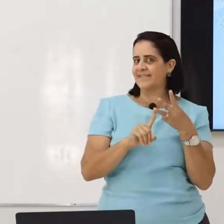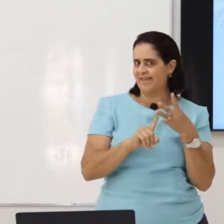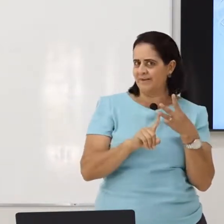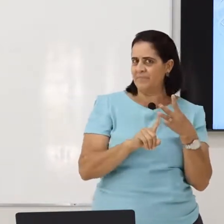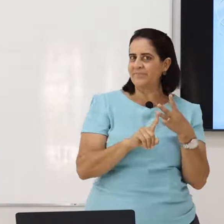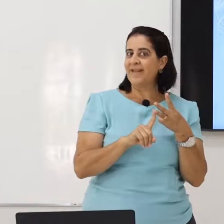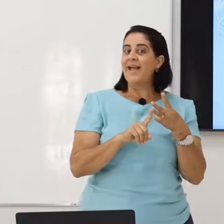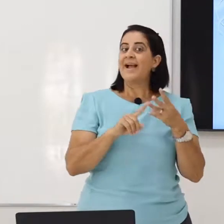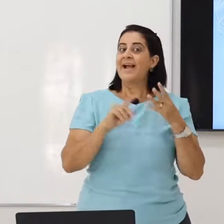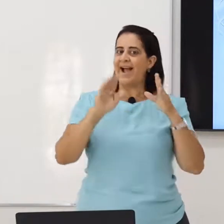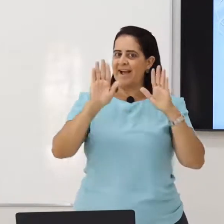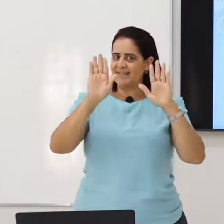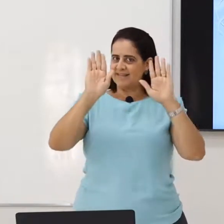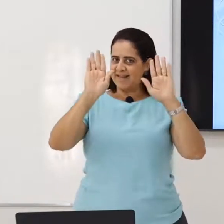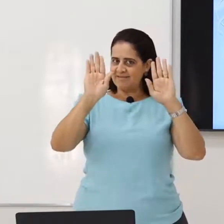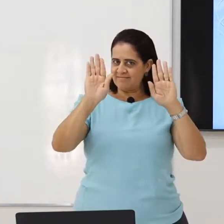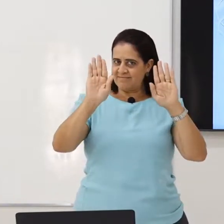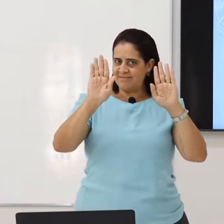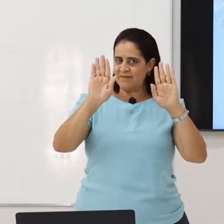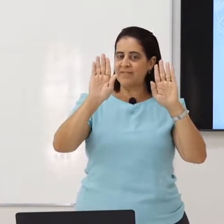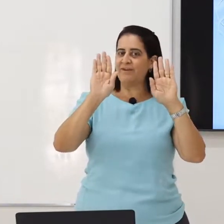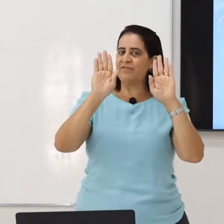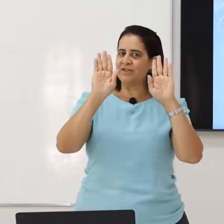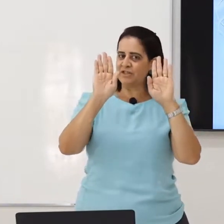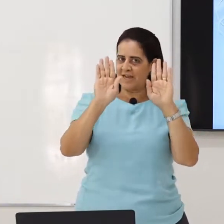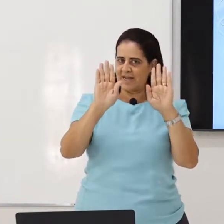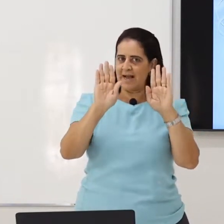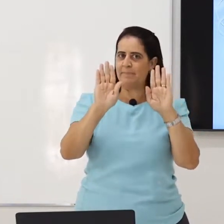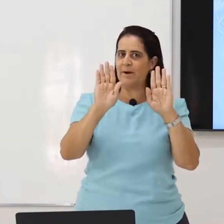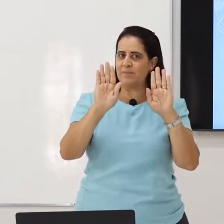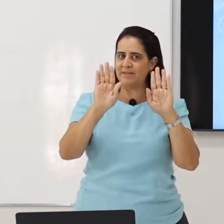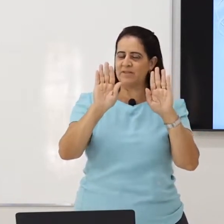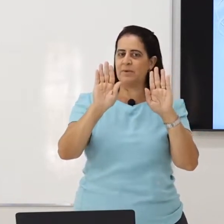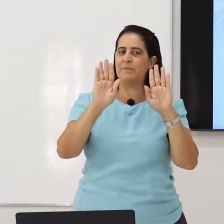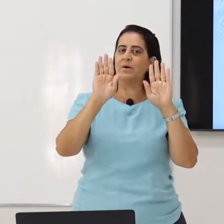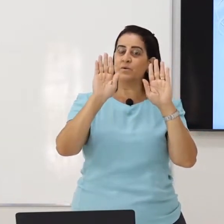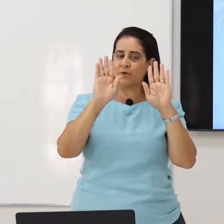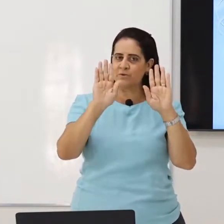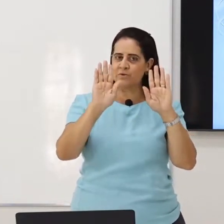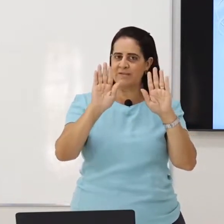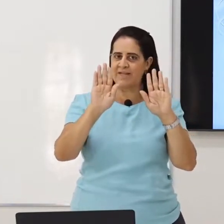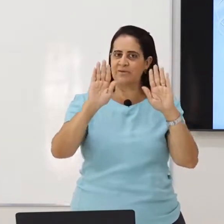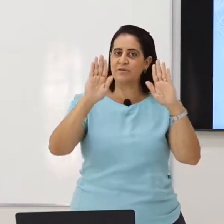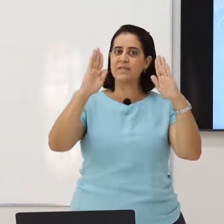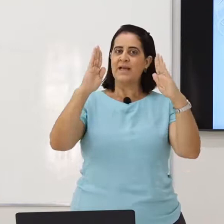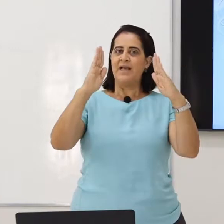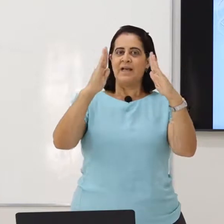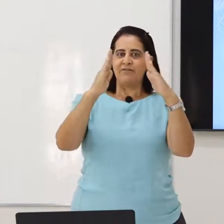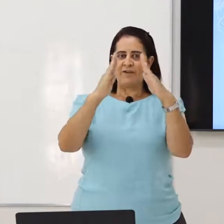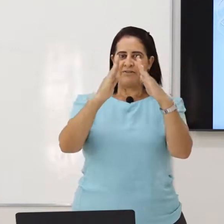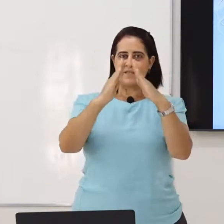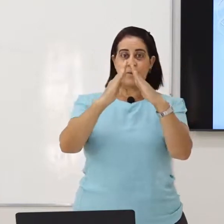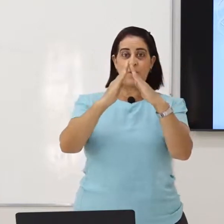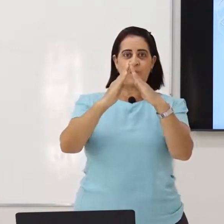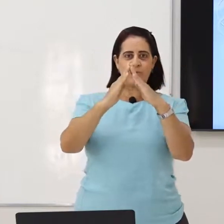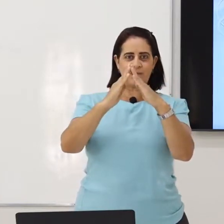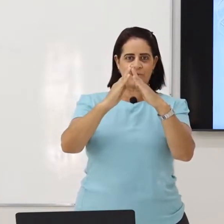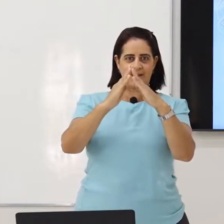casa. Casa. Você vai fechar a palma da sua mão, todos os dedos, e vai fazer o encontro do